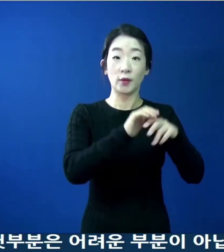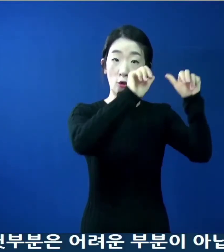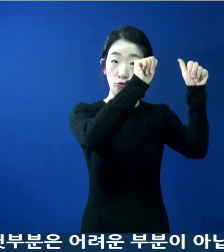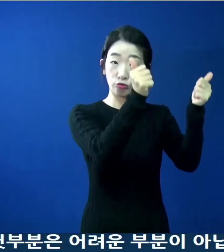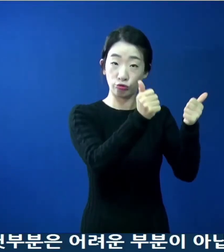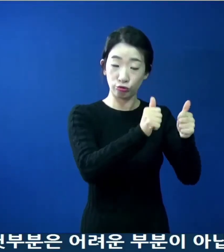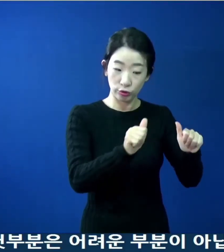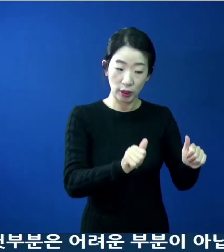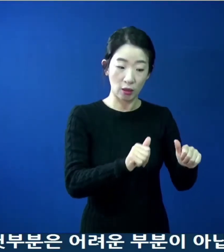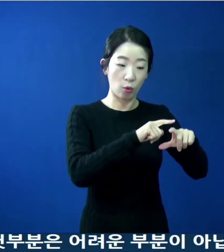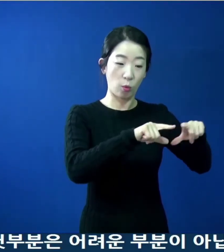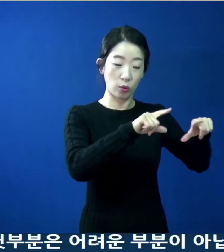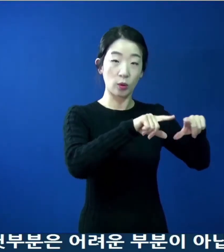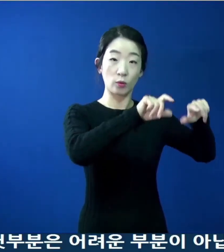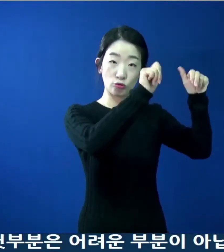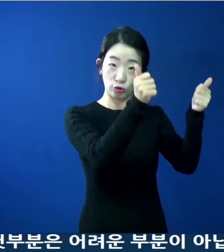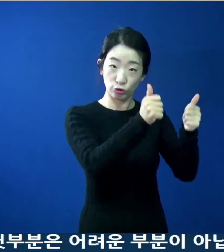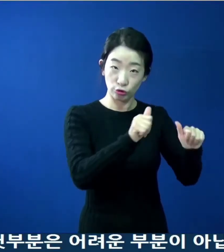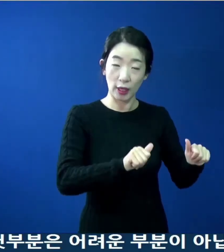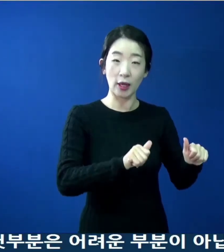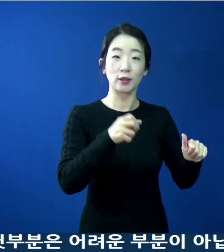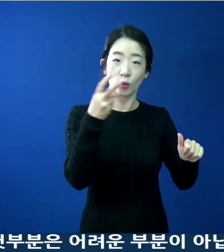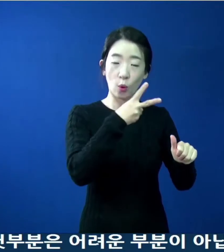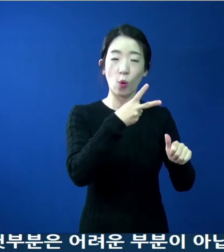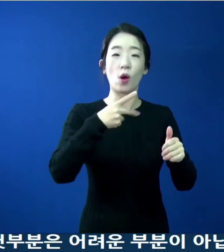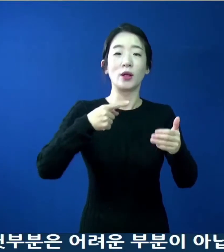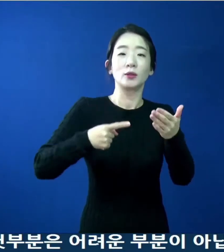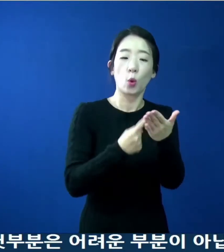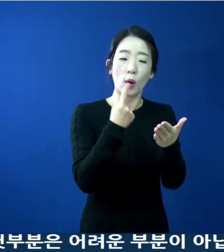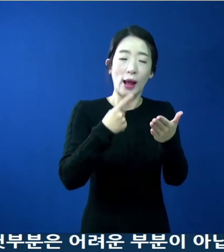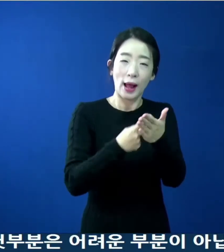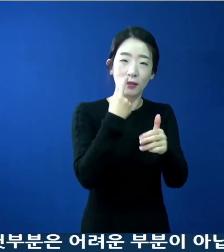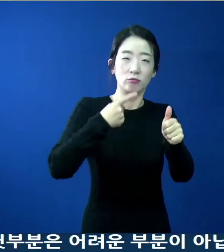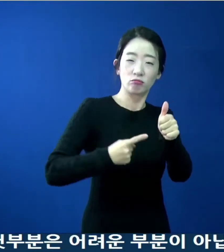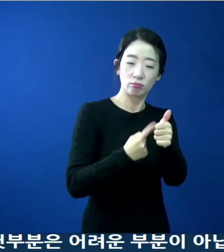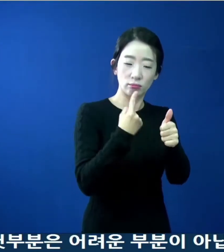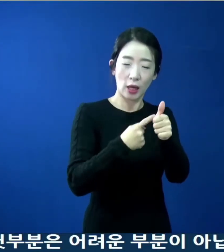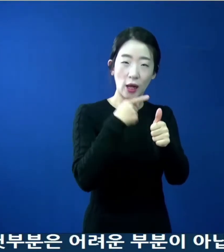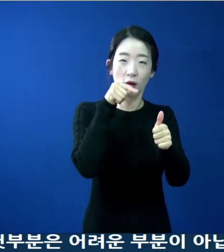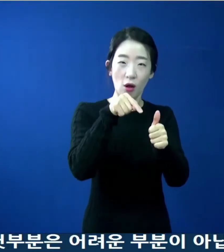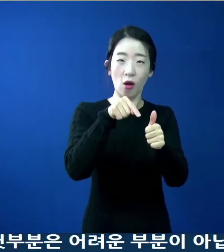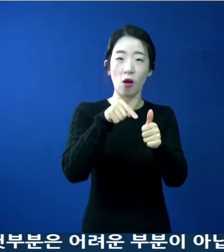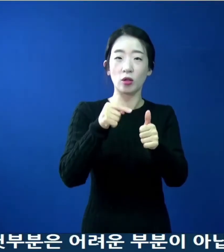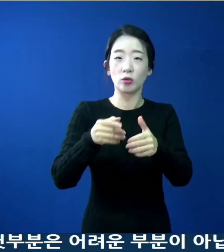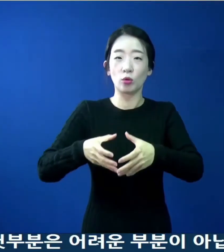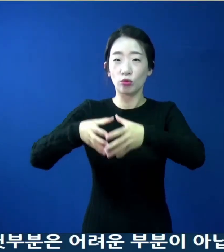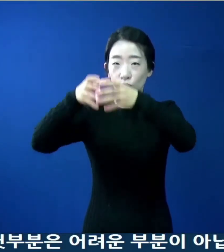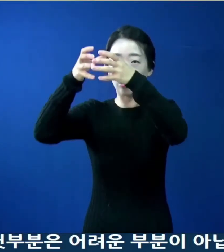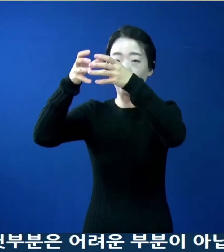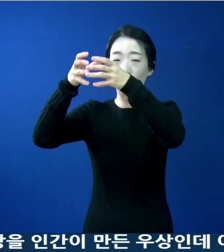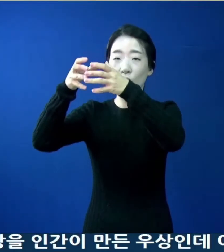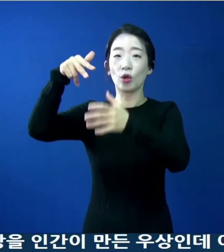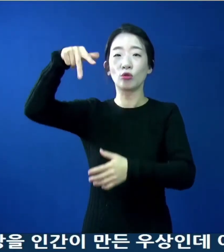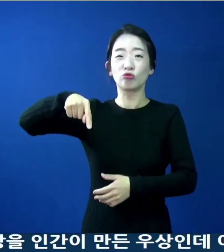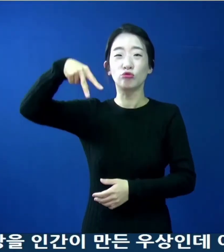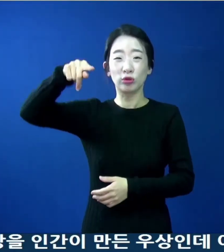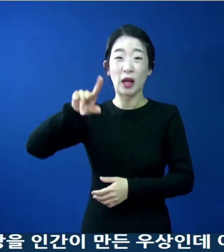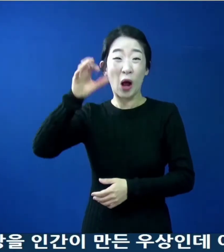우상이라는 일반적인 표현 이외에도 조각한 것, 추상, 조각한 석상. 외우실 필요